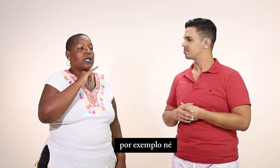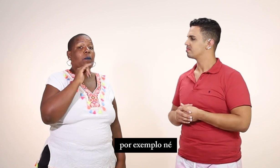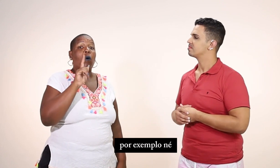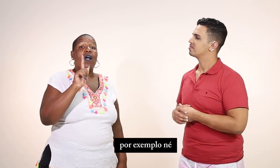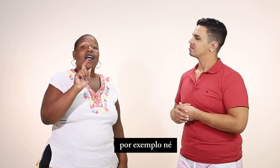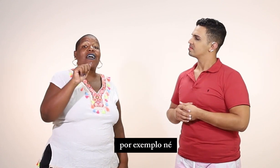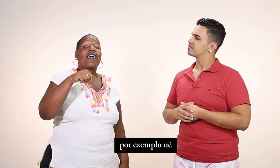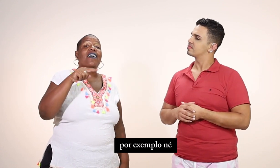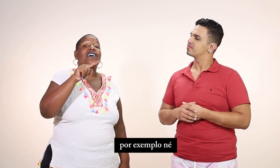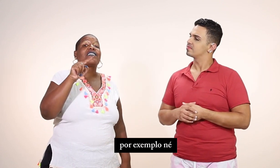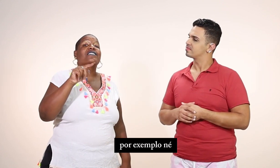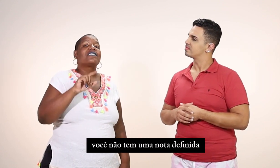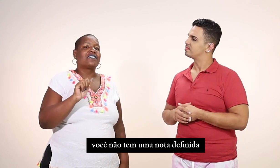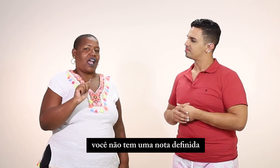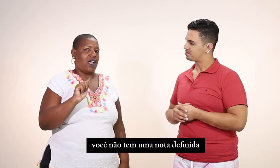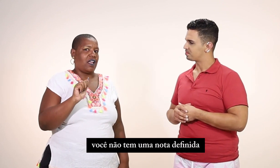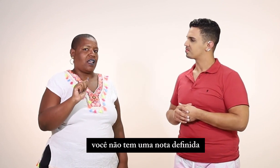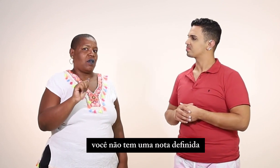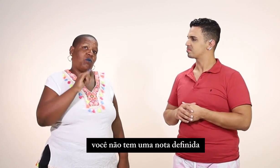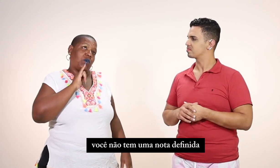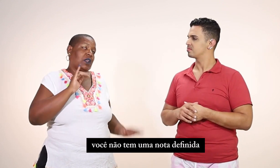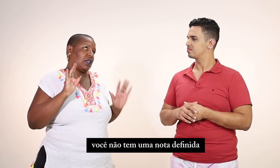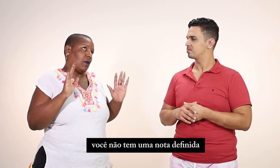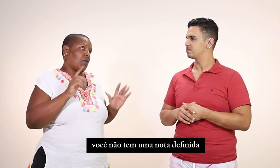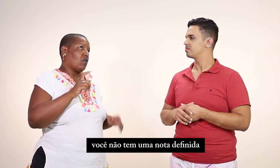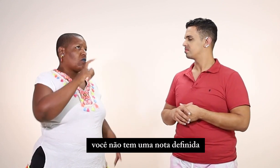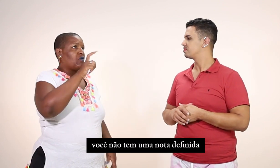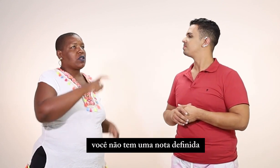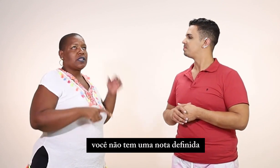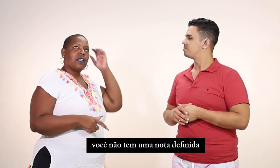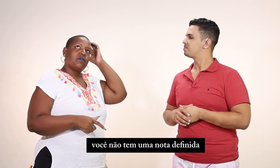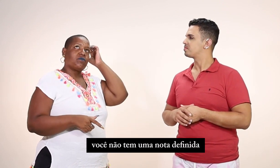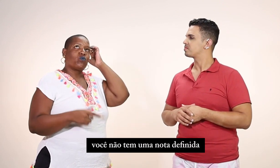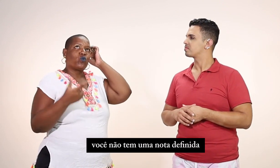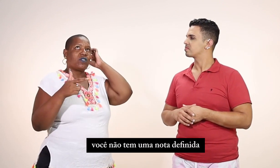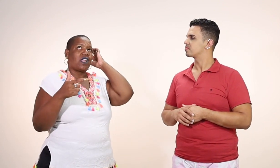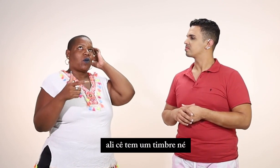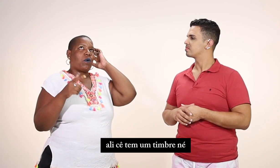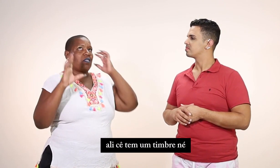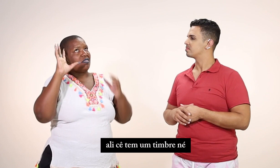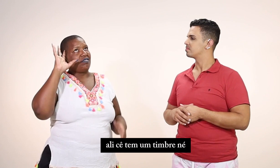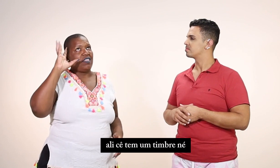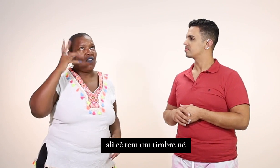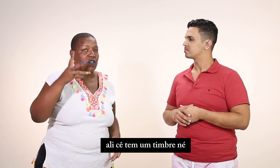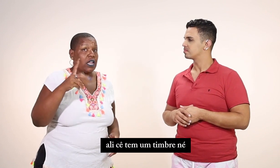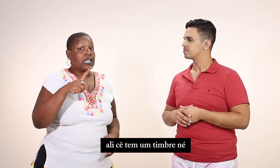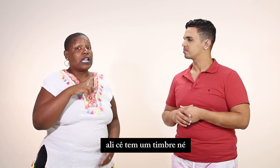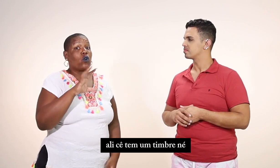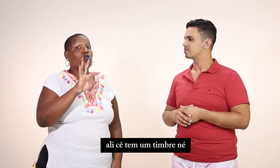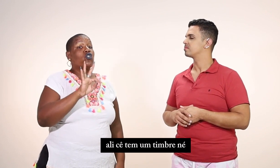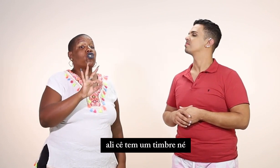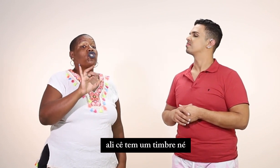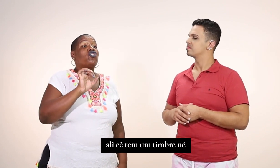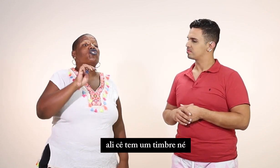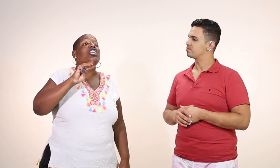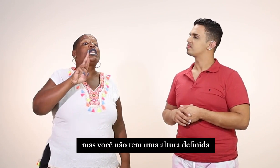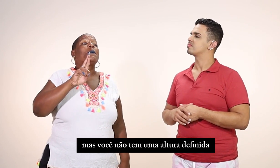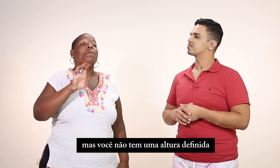exemplo, né, você sim, claro. não tem uma nota definida ali. Você tem um timbre, né, mas você não tem